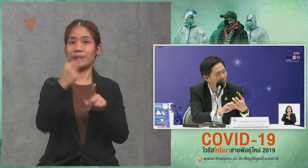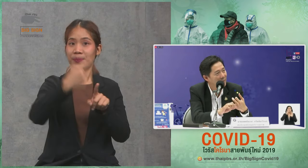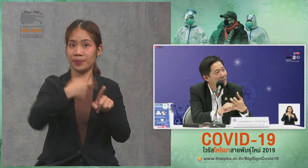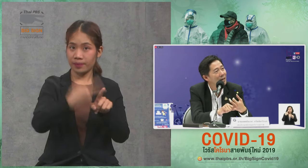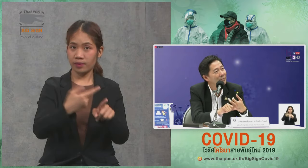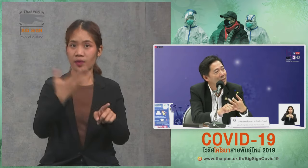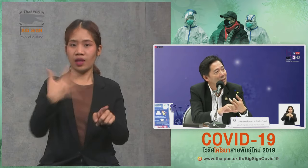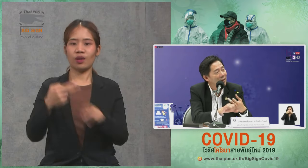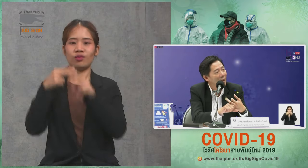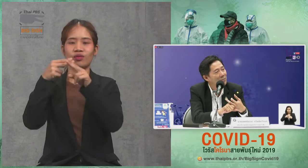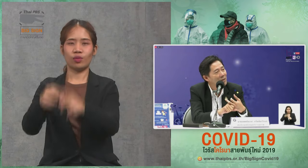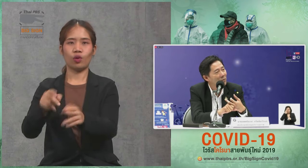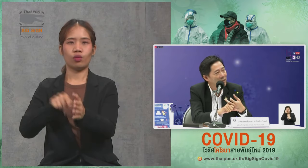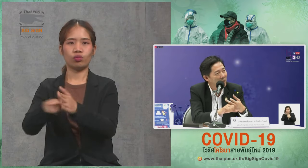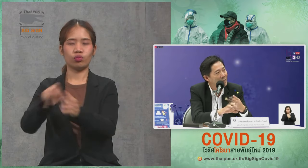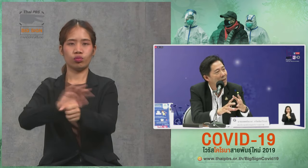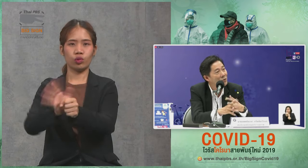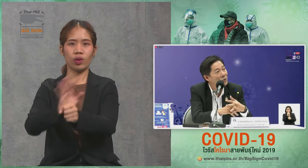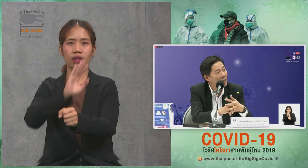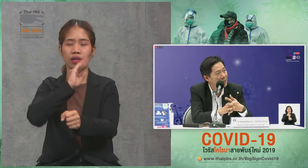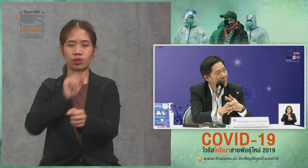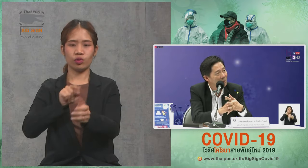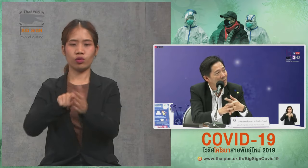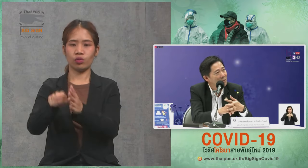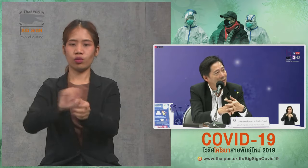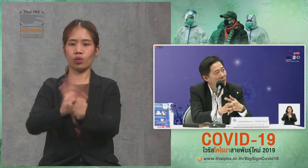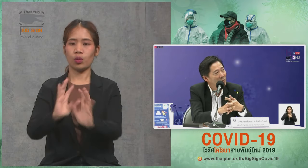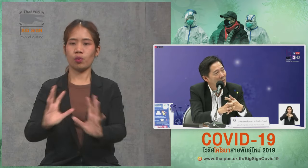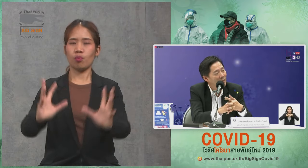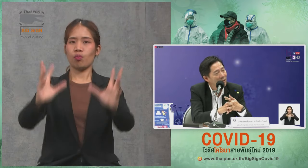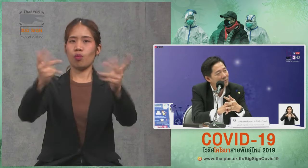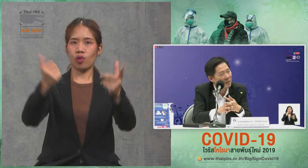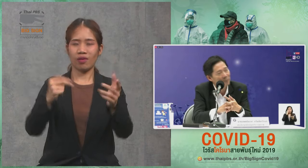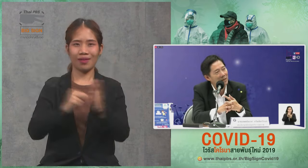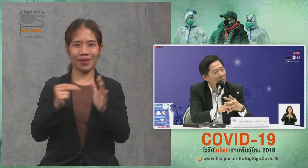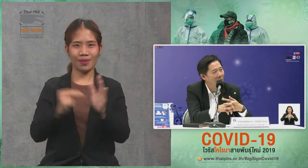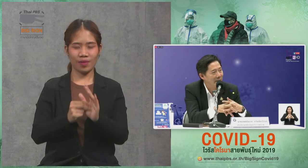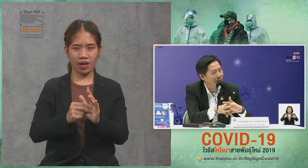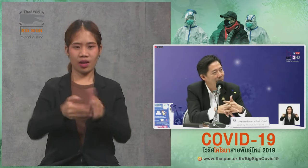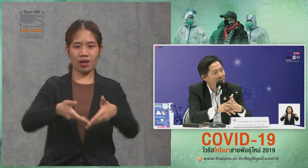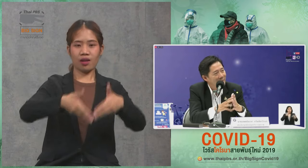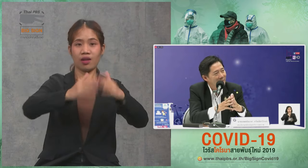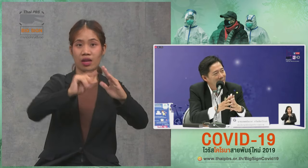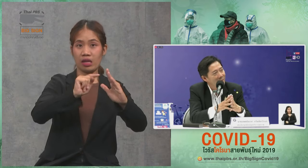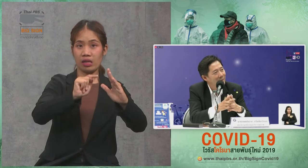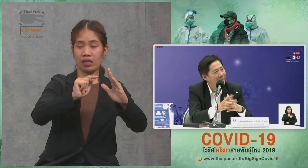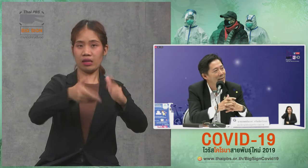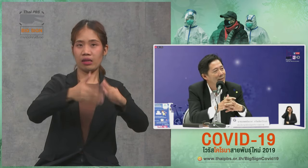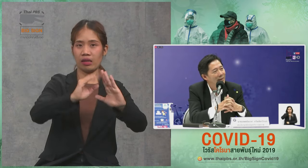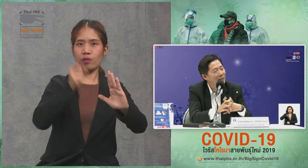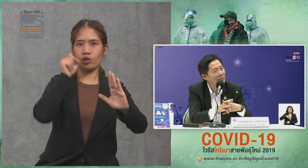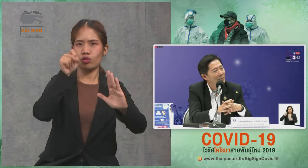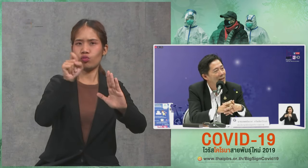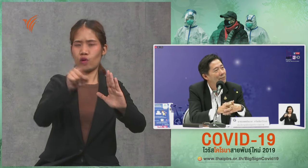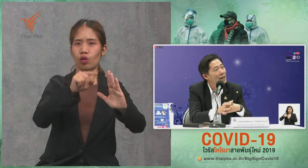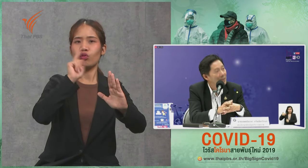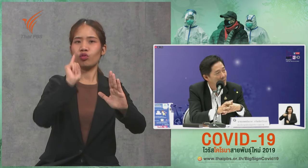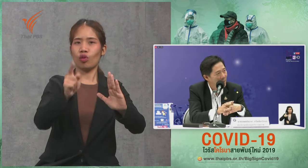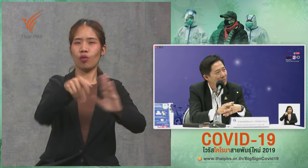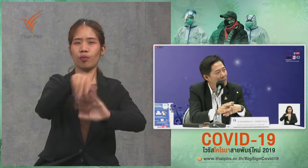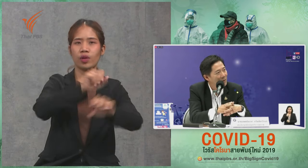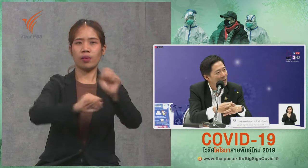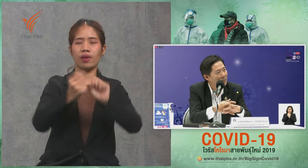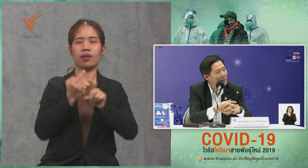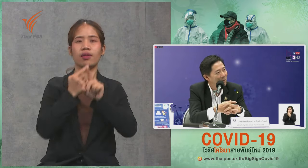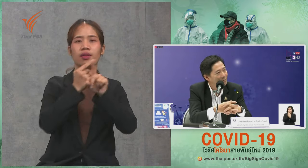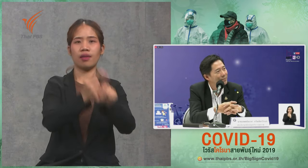พาะโควิดนะครับและเมื่อหมดสถานการณ์ฉุกเฉินเนี่ยโรงพยาบาลต้องไปปฏิบัติให้เป็นไปตามพระราชบัญญัติ